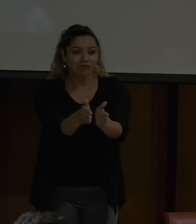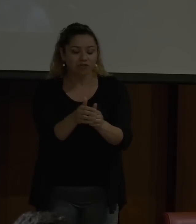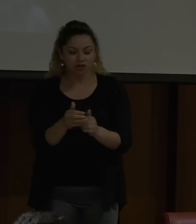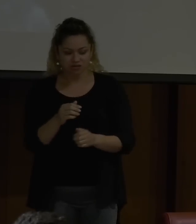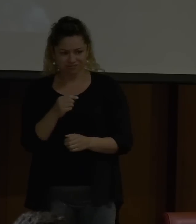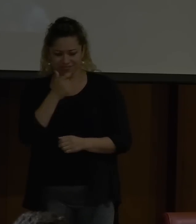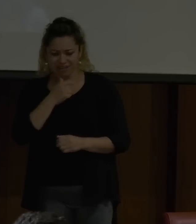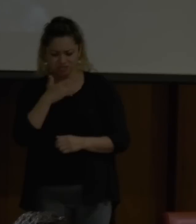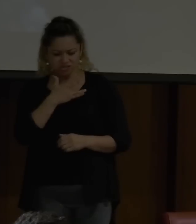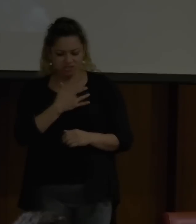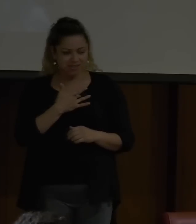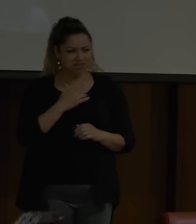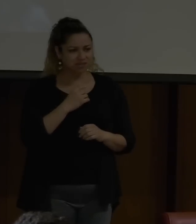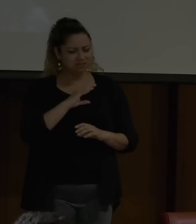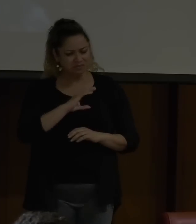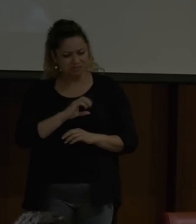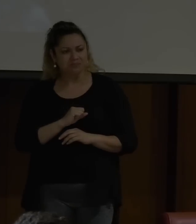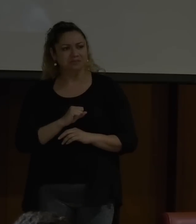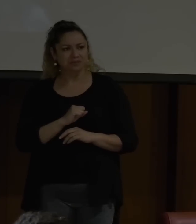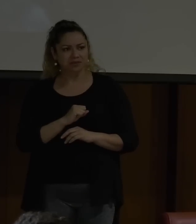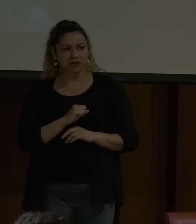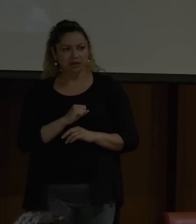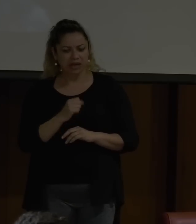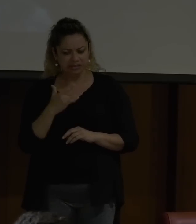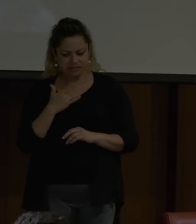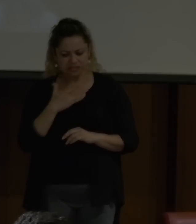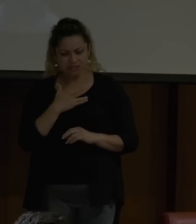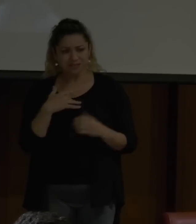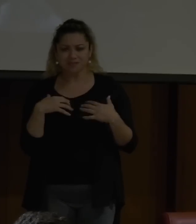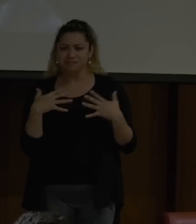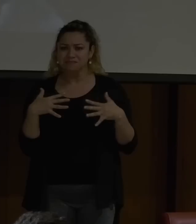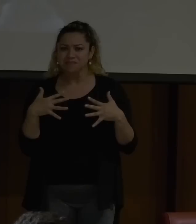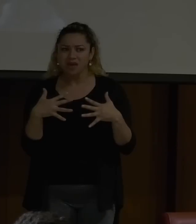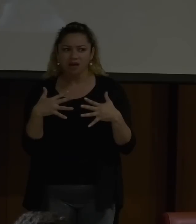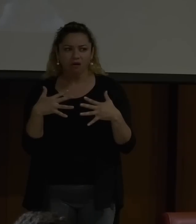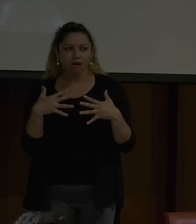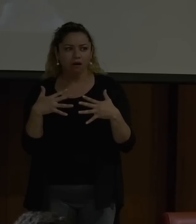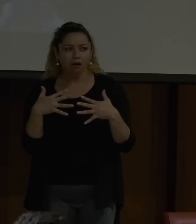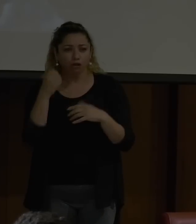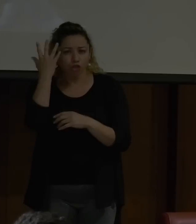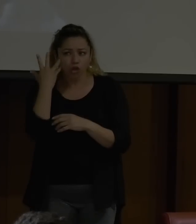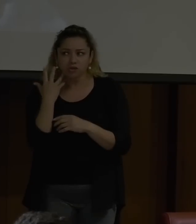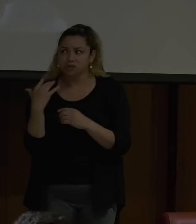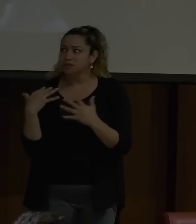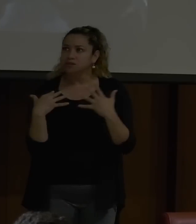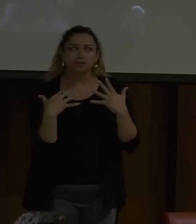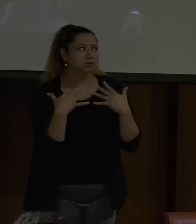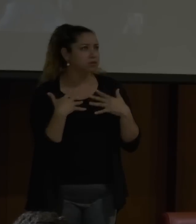pena. Como años después lo dijo él mismo, justificándose a sí mismo el miedo que lo invadió durante esos días,